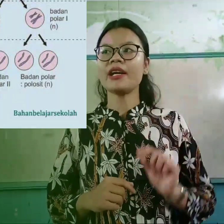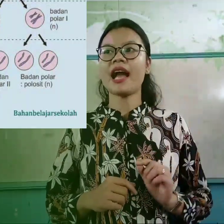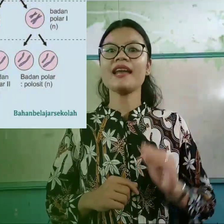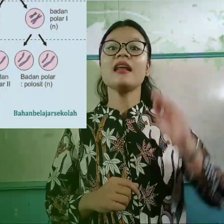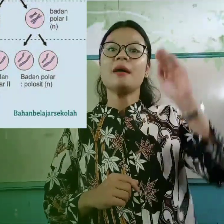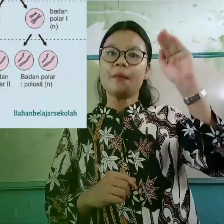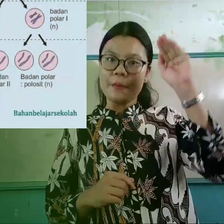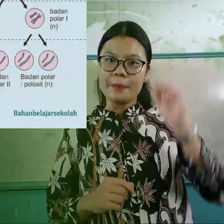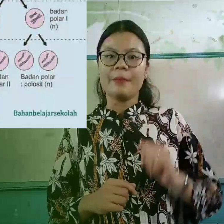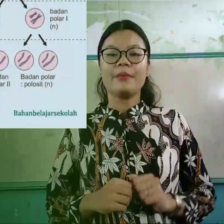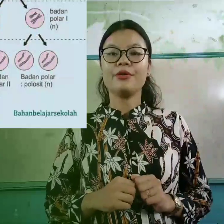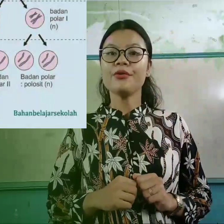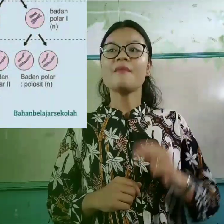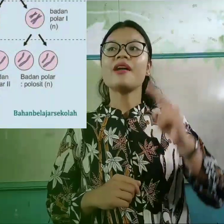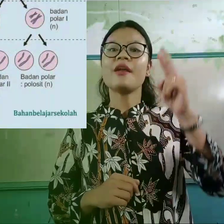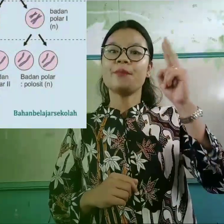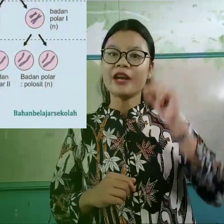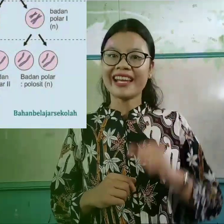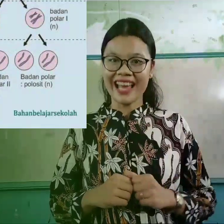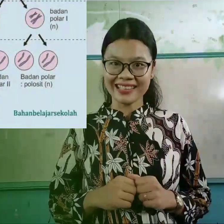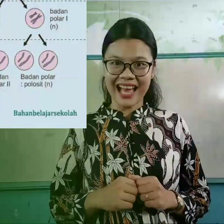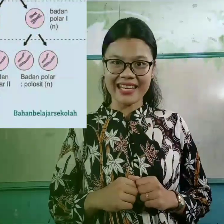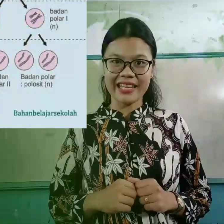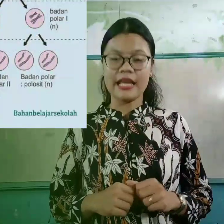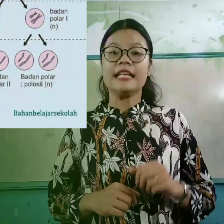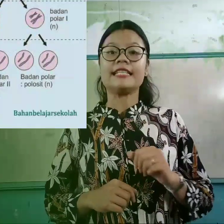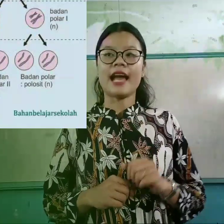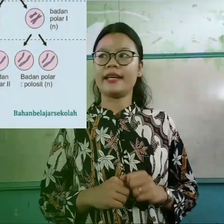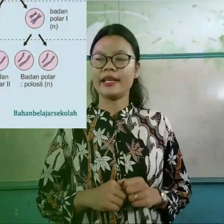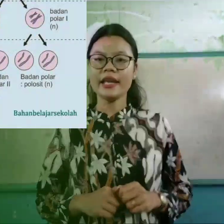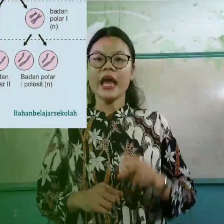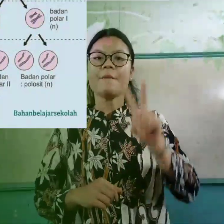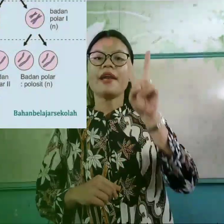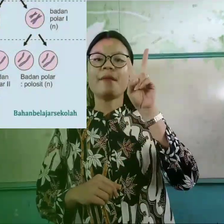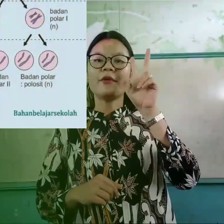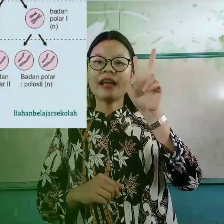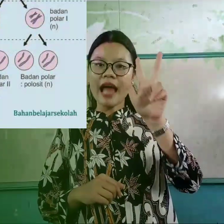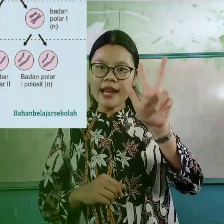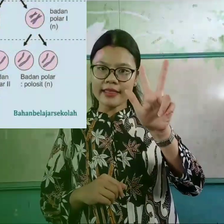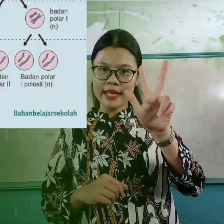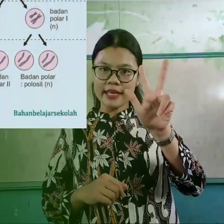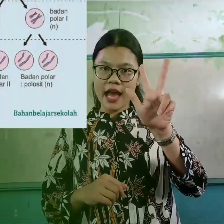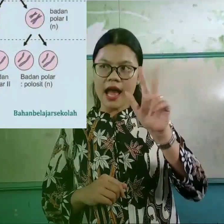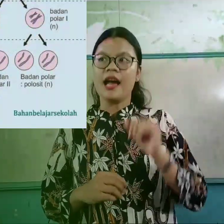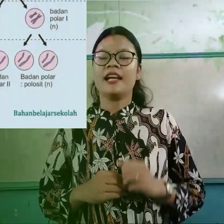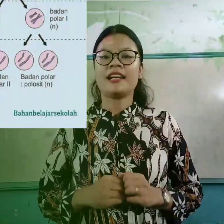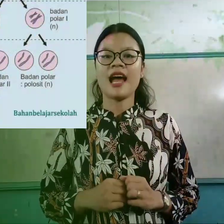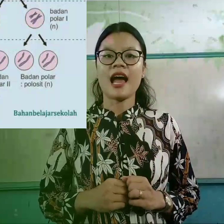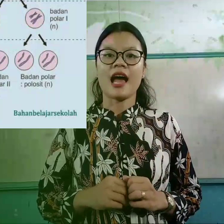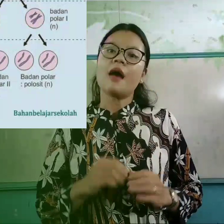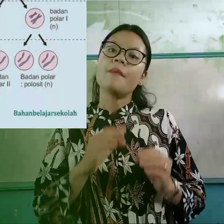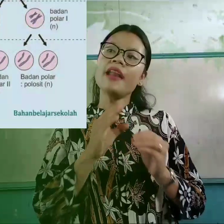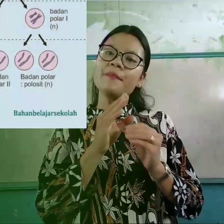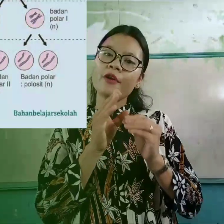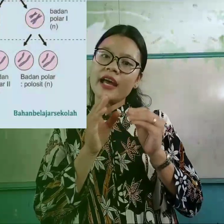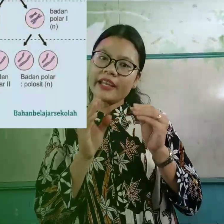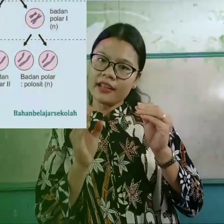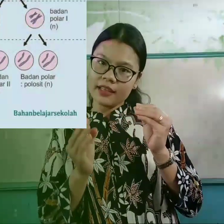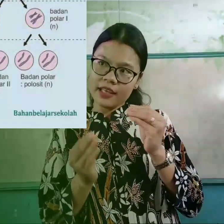dengan dua badan polar yang tadi. Jadi badan polar ada 3. Nah, badan polar yang 3